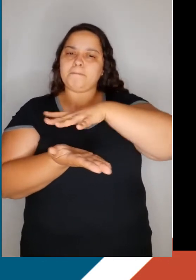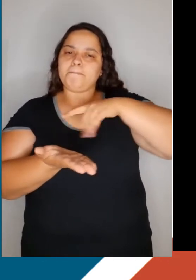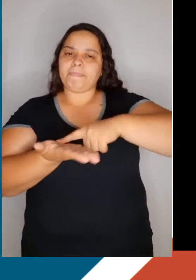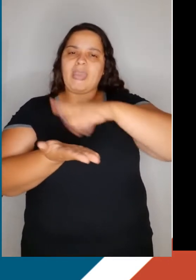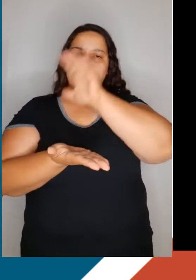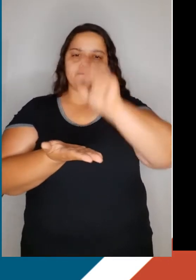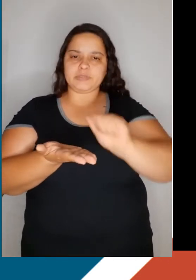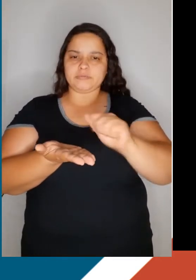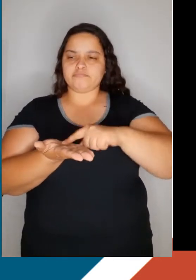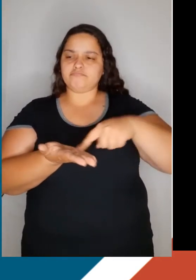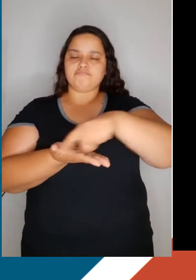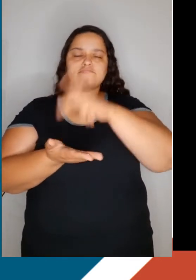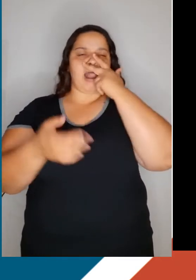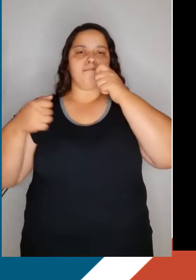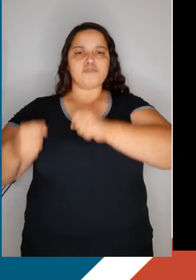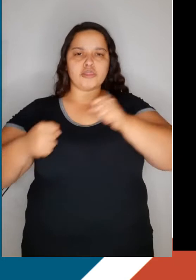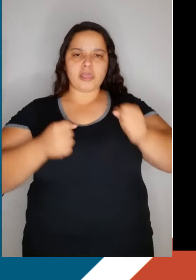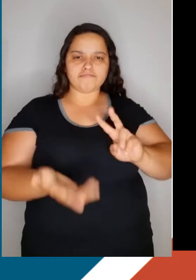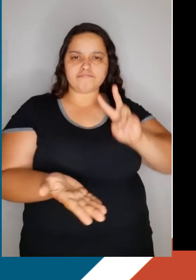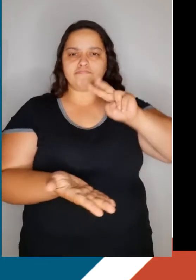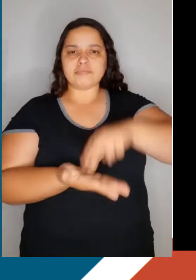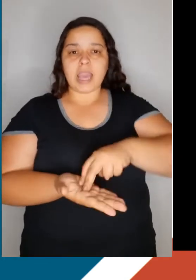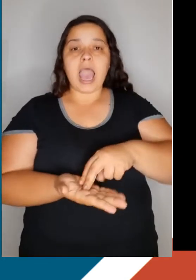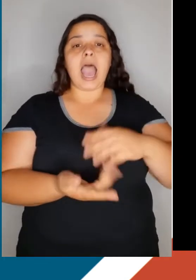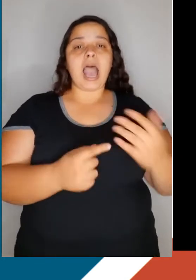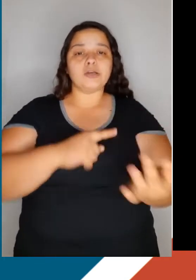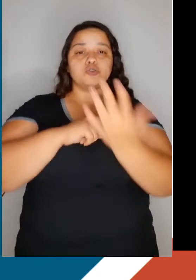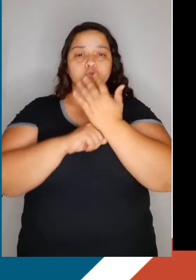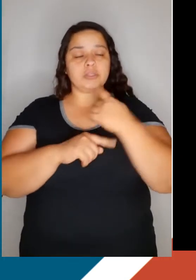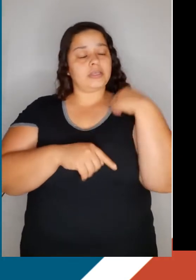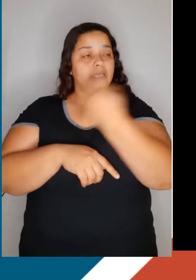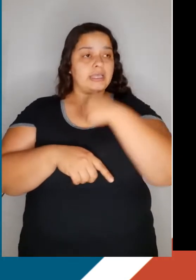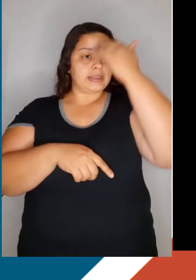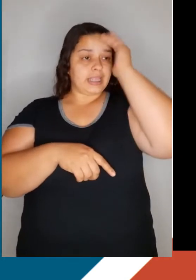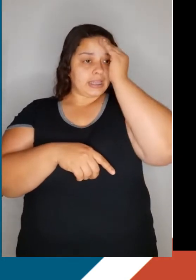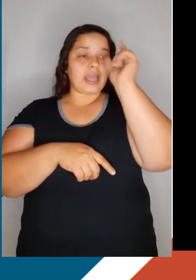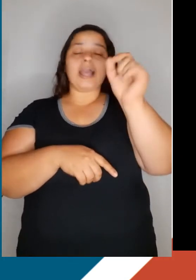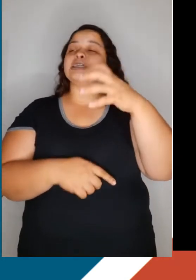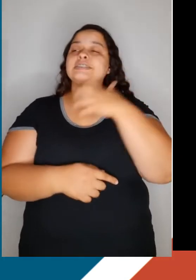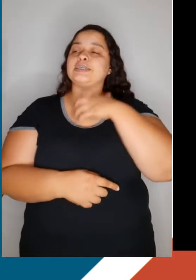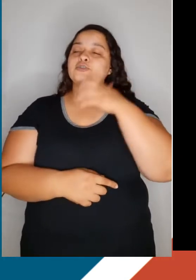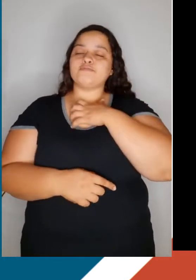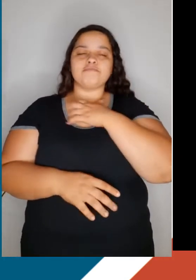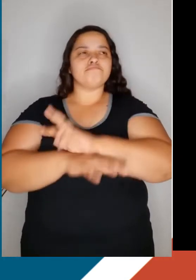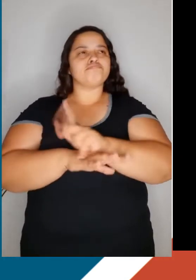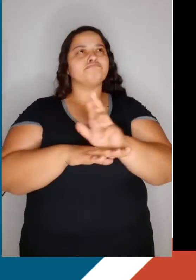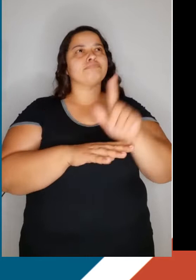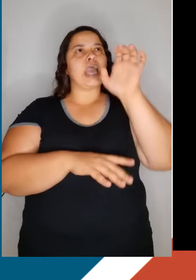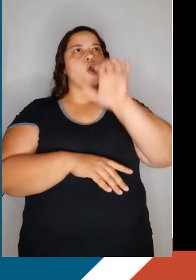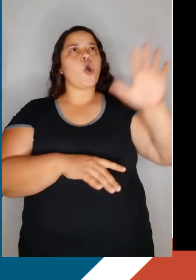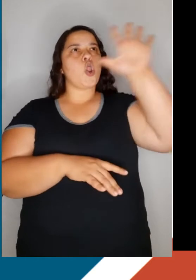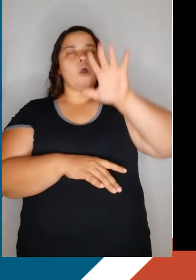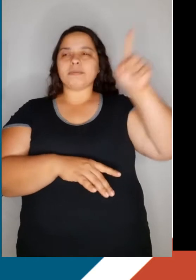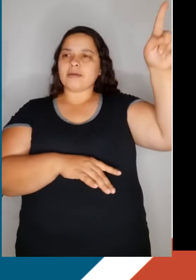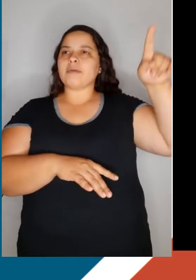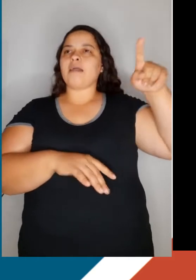posição de dominação. Então, essa frase ajuda a gente a entender um pouquinho do sentimento que levou diversas nações europeias a se